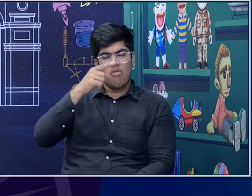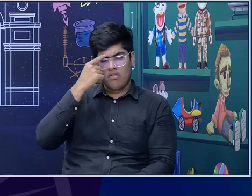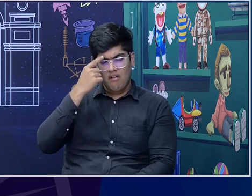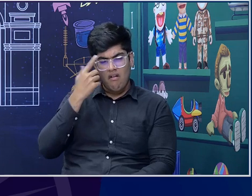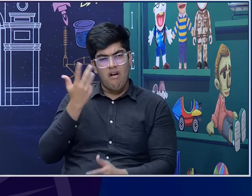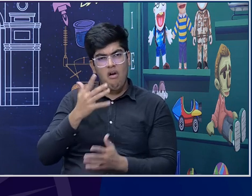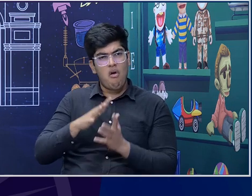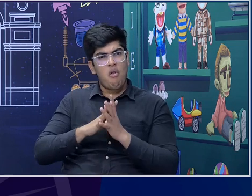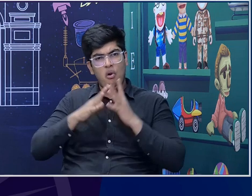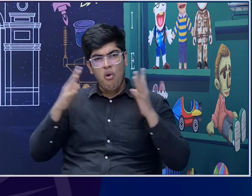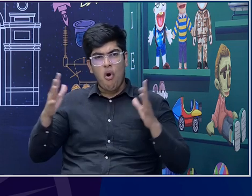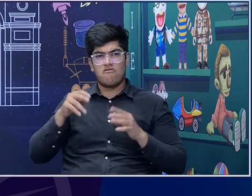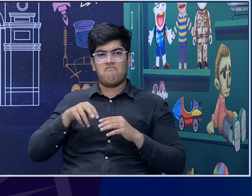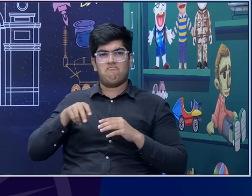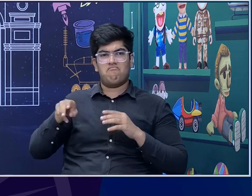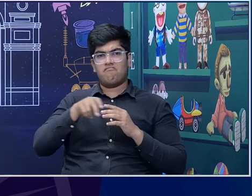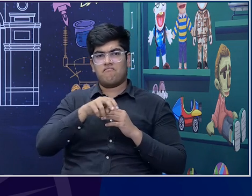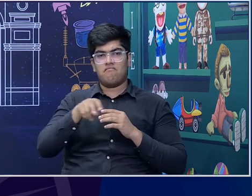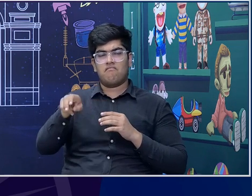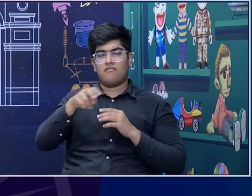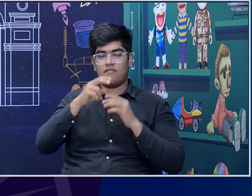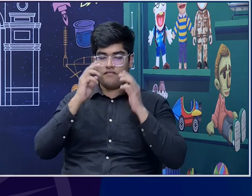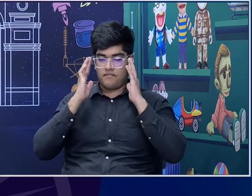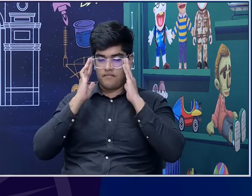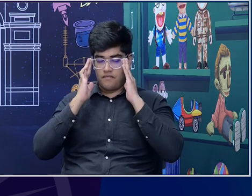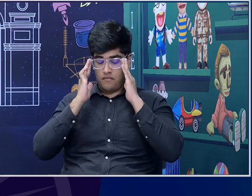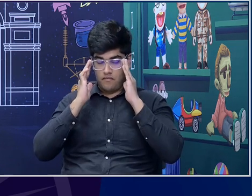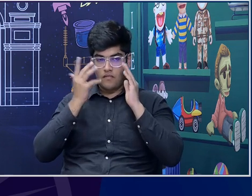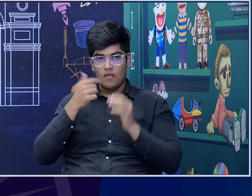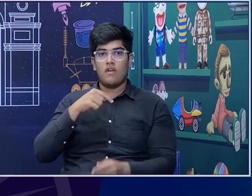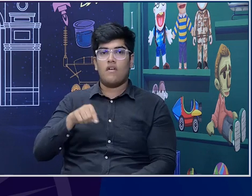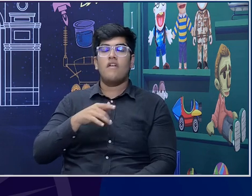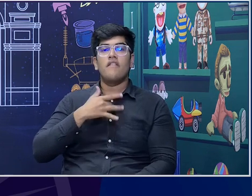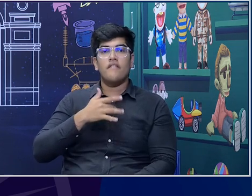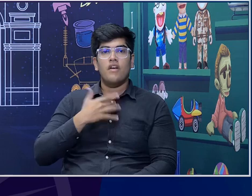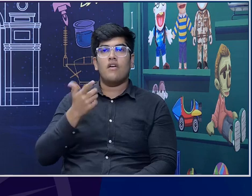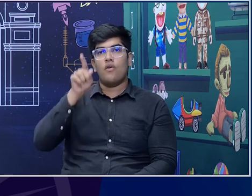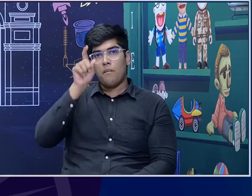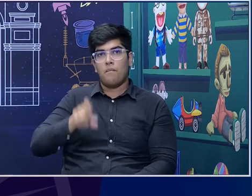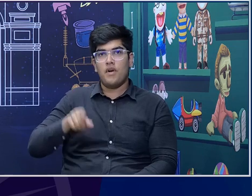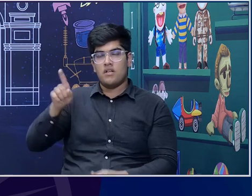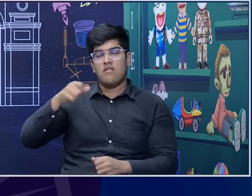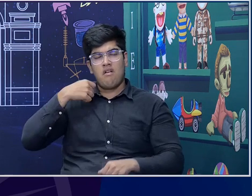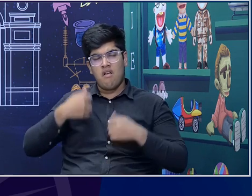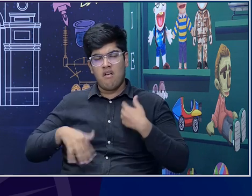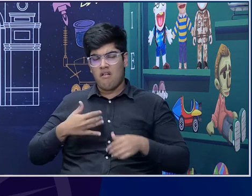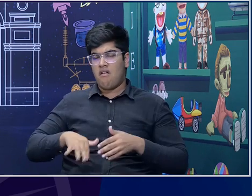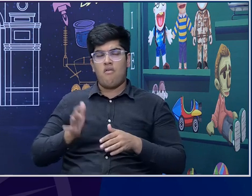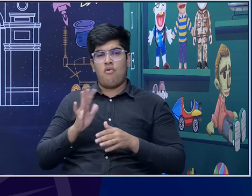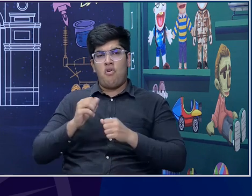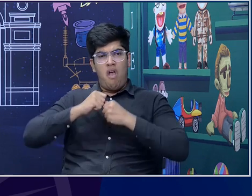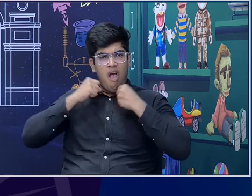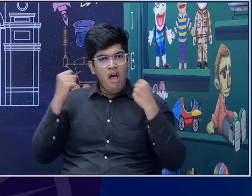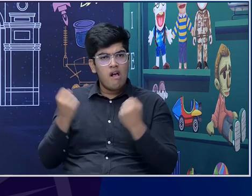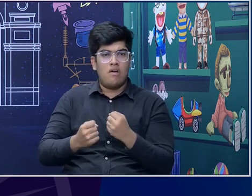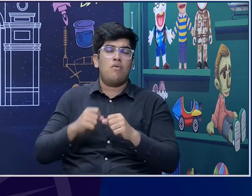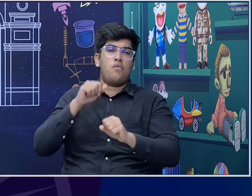माहतान कितने पर ख हथ